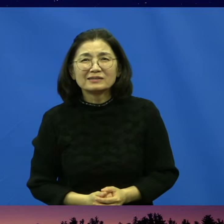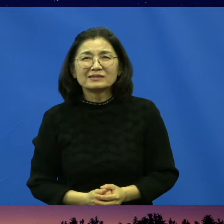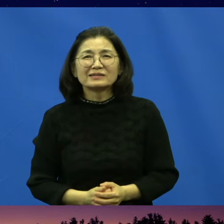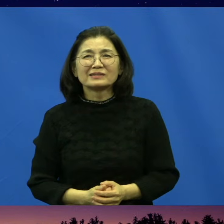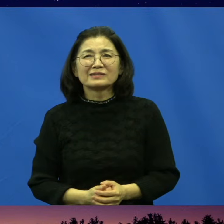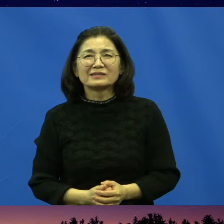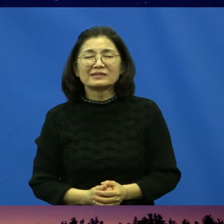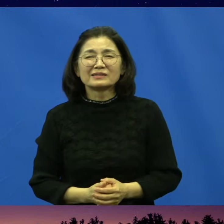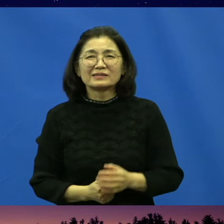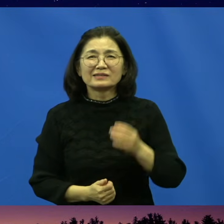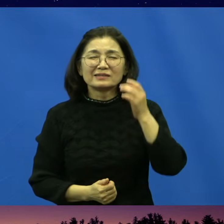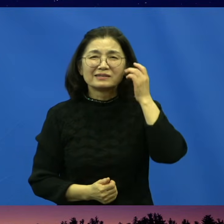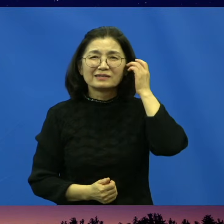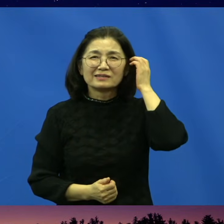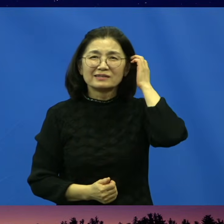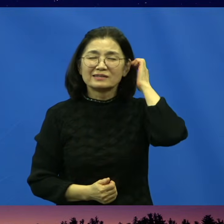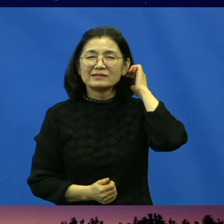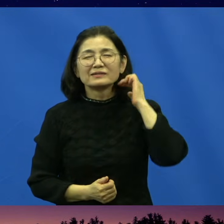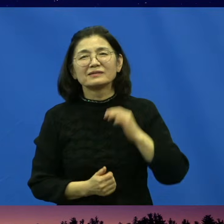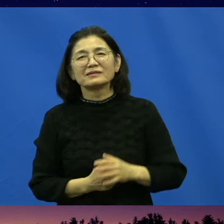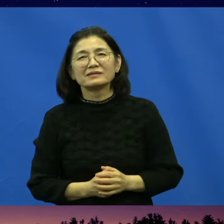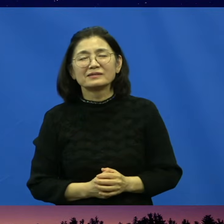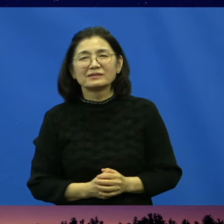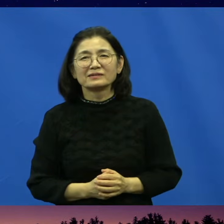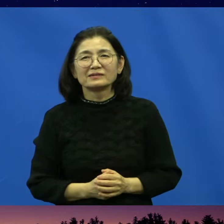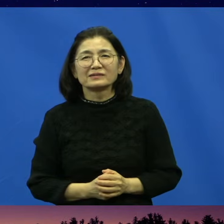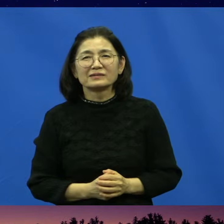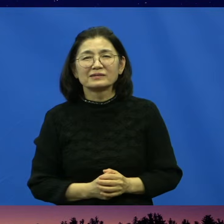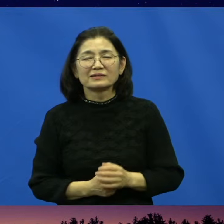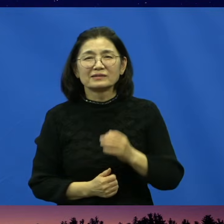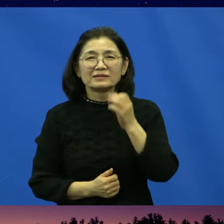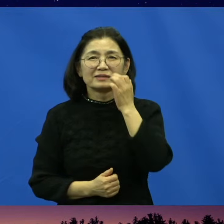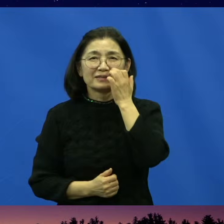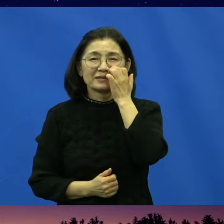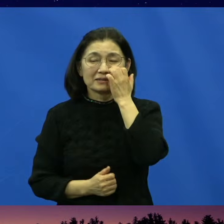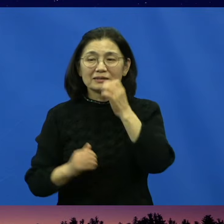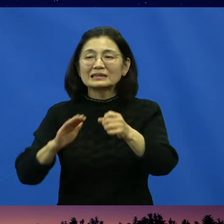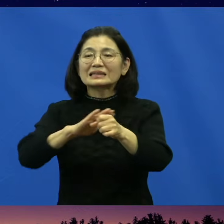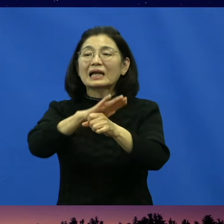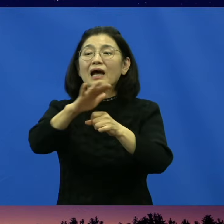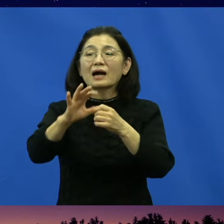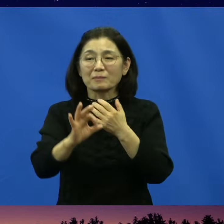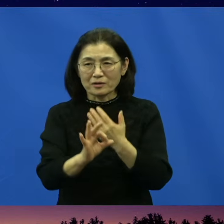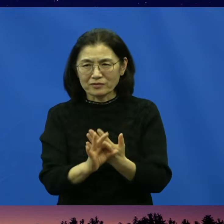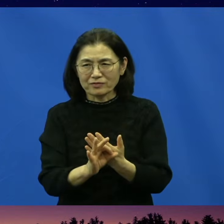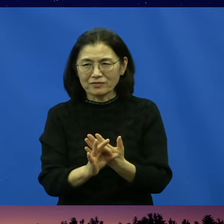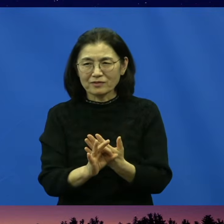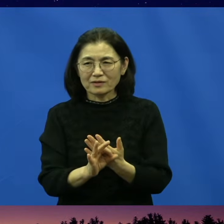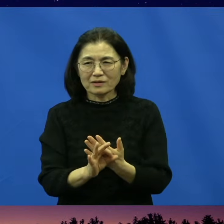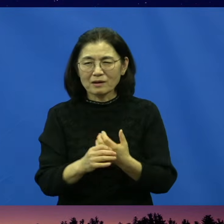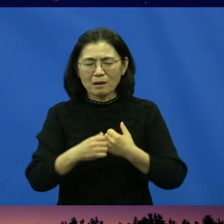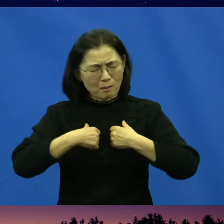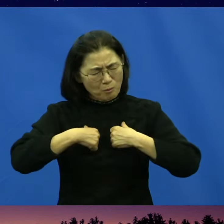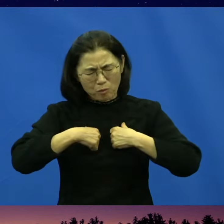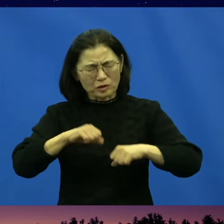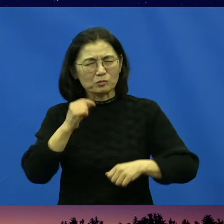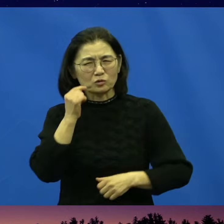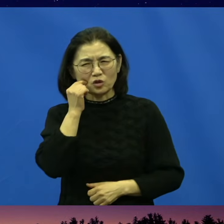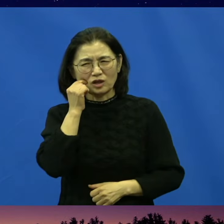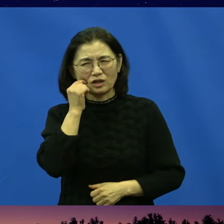여러분들에게도 있는 스토리 아닙니까? 그렇죠? 여러분, 사랑하면 포기할 수